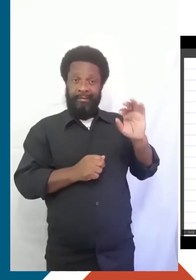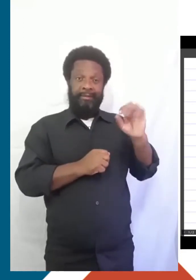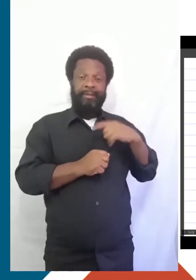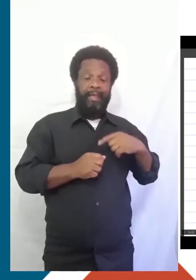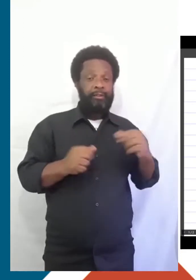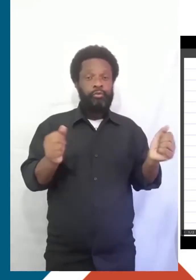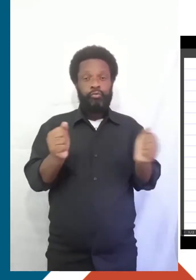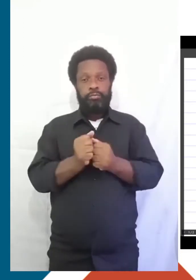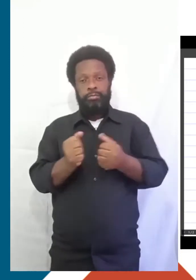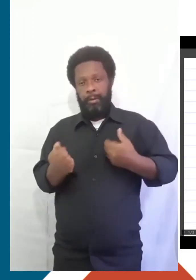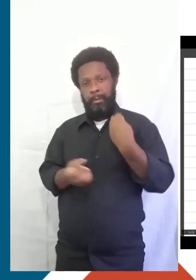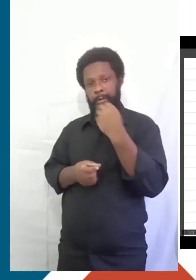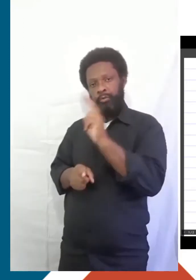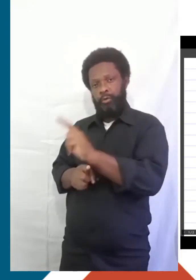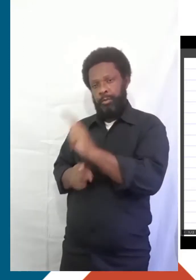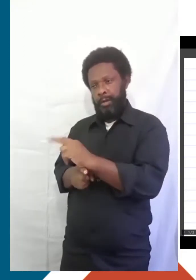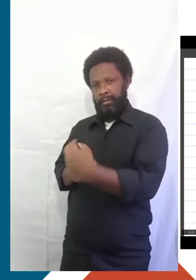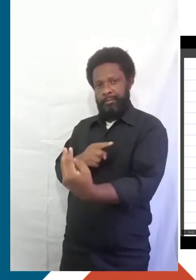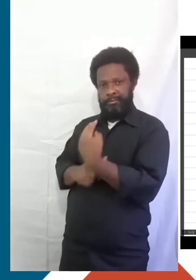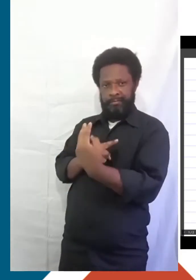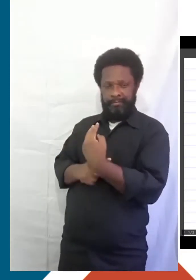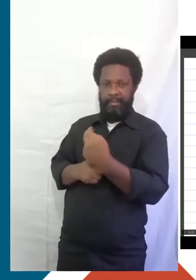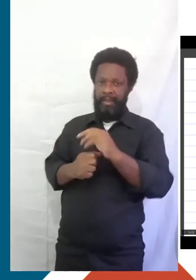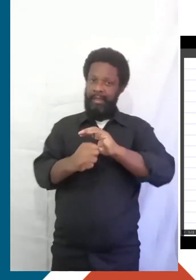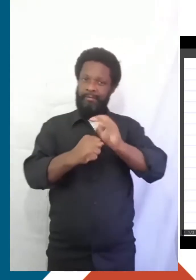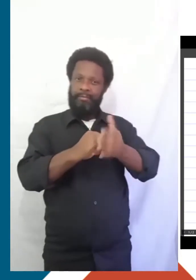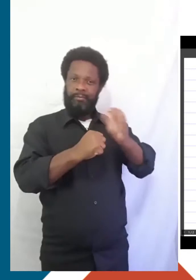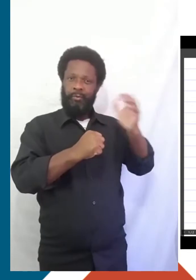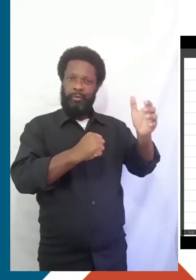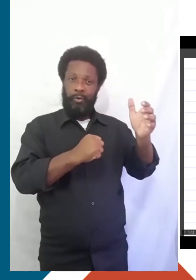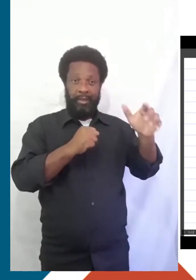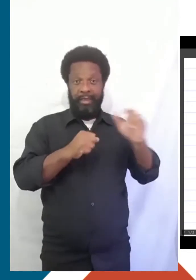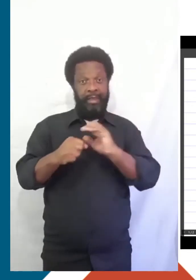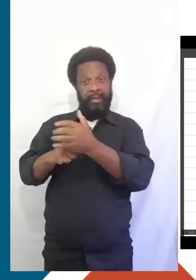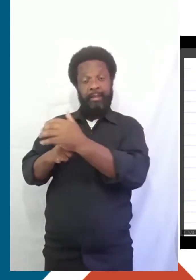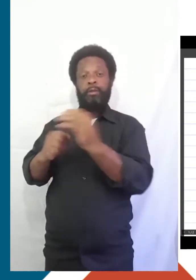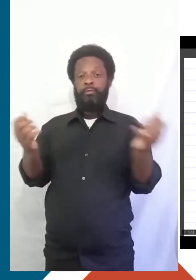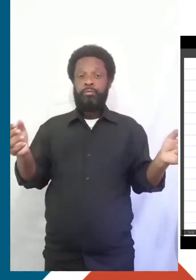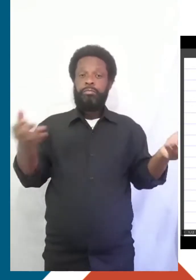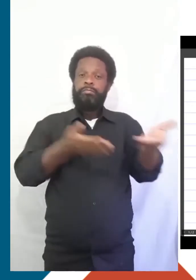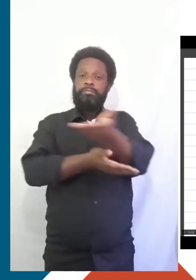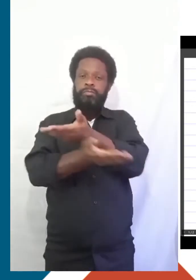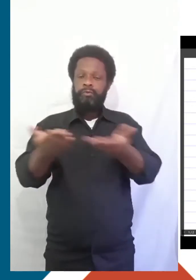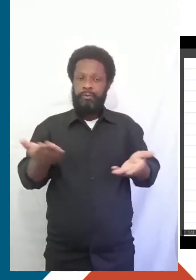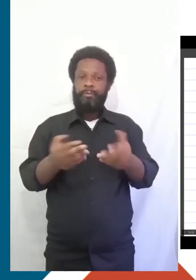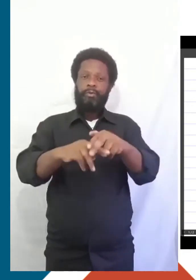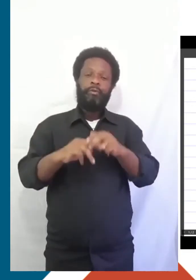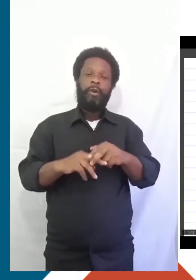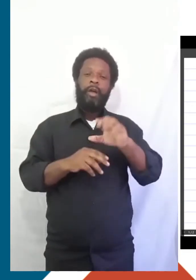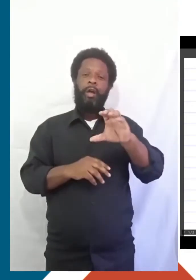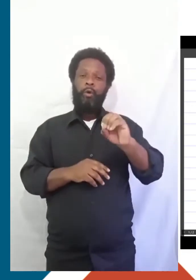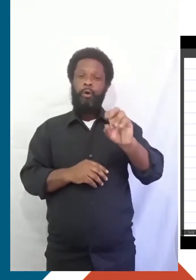um compartilhamento dos elétrons de valência. Daí o nome compostos